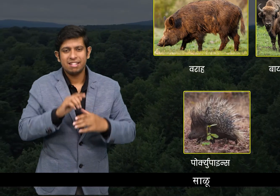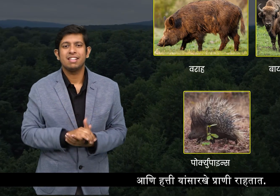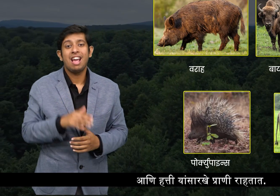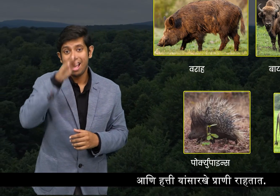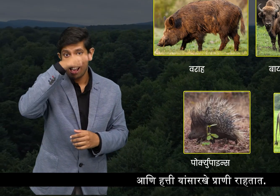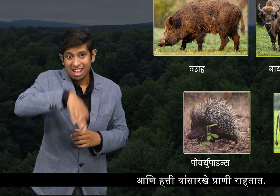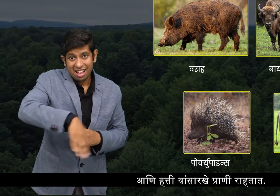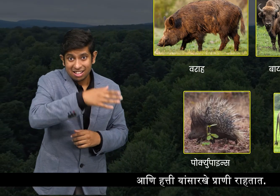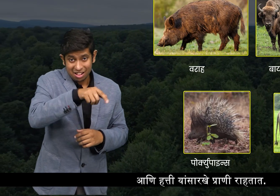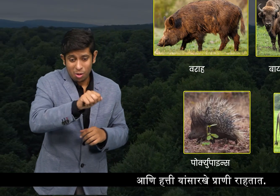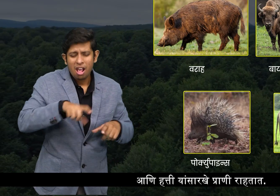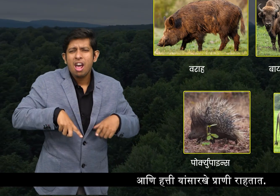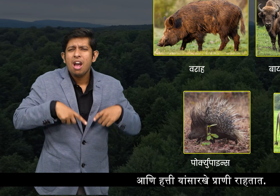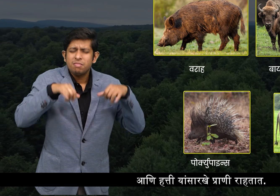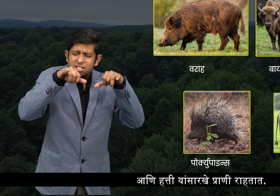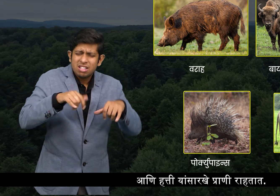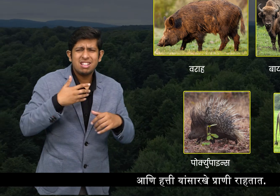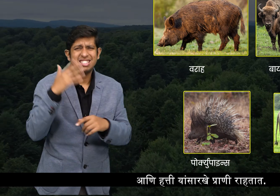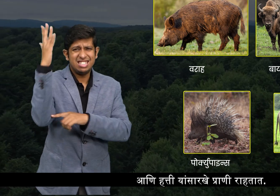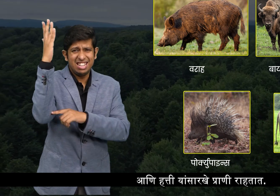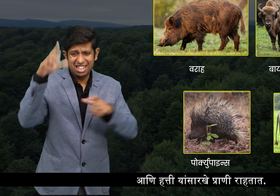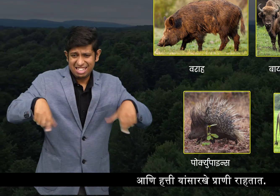आणि हत्ती यासारखे प्राणी राहतात.